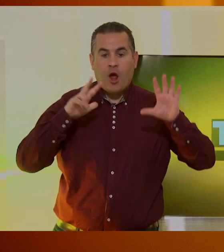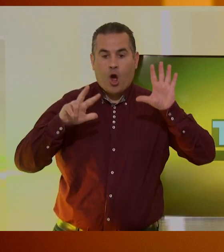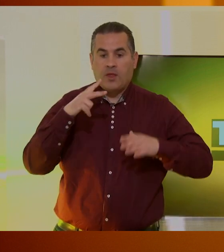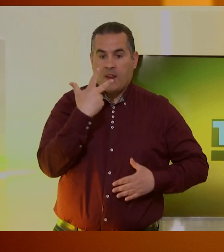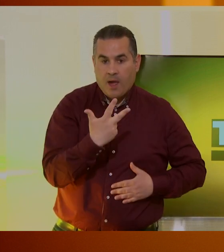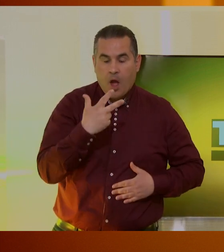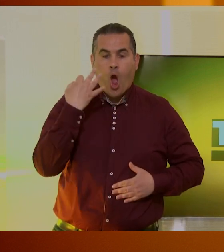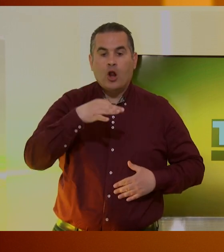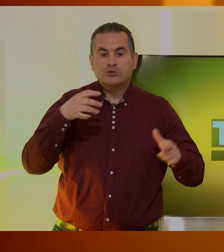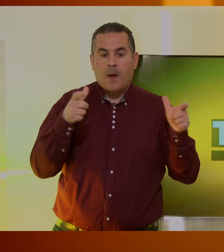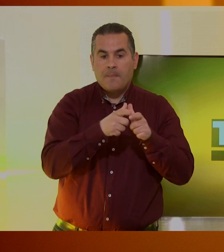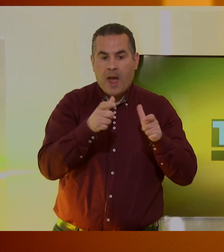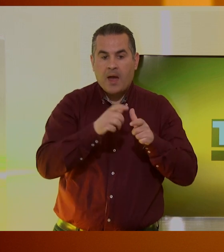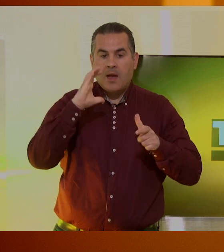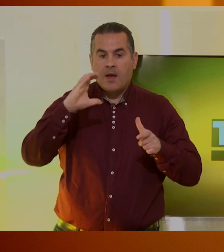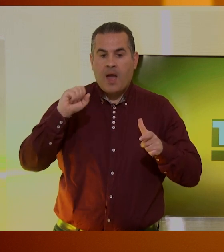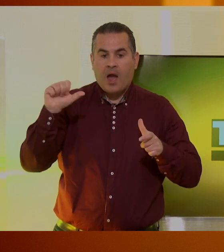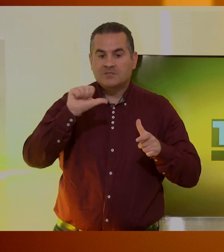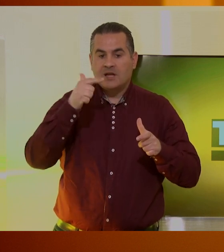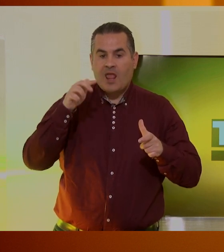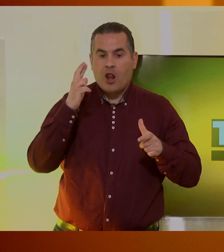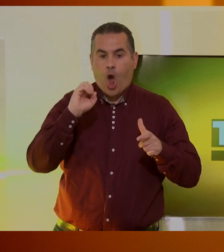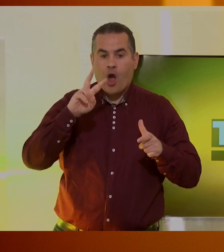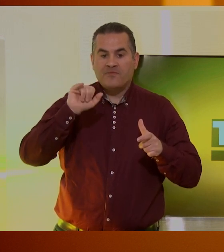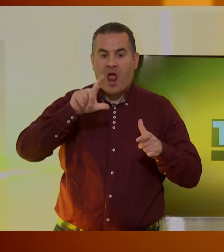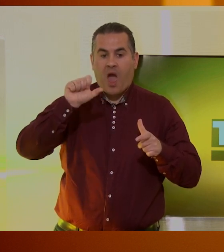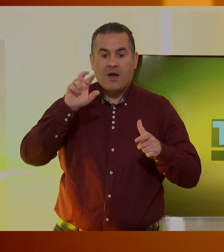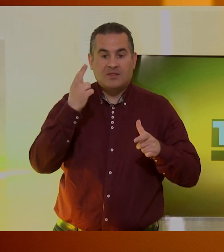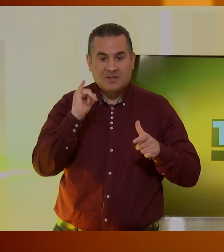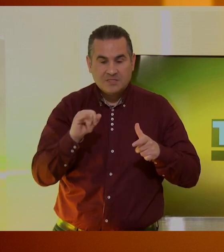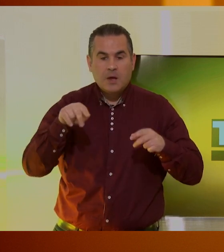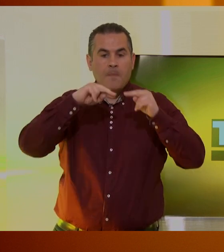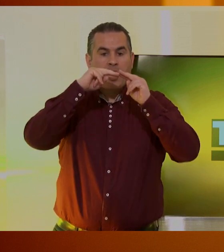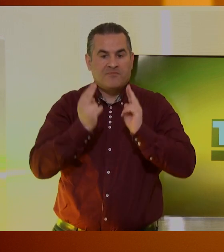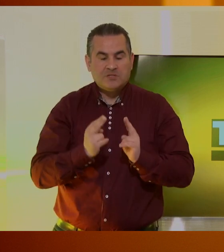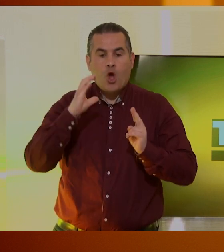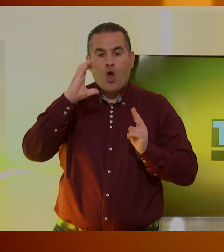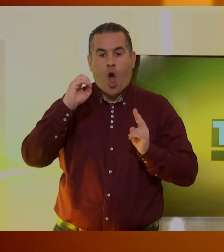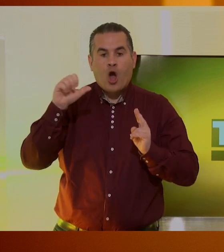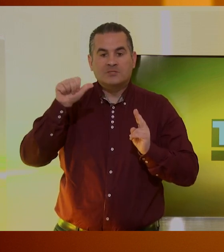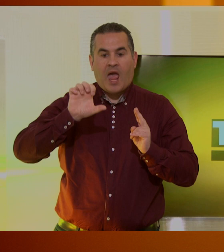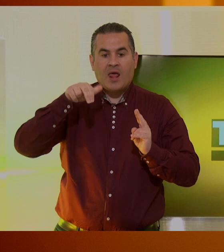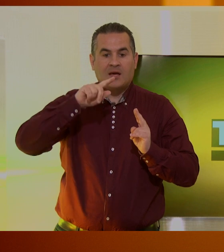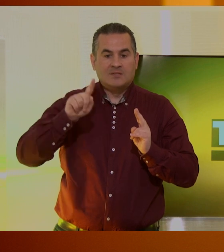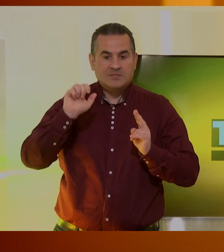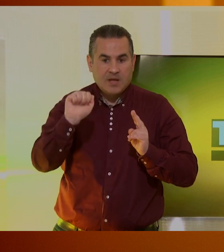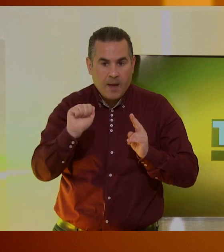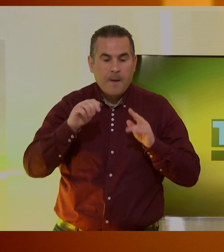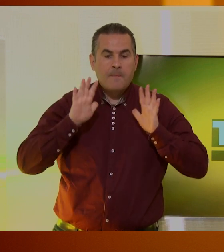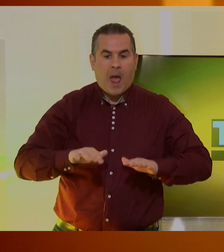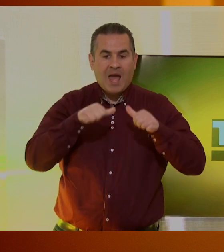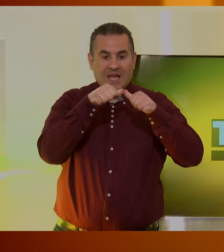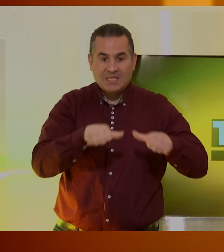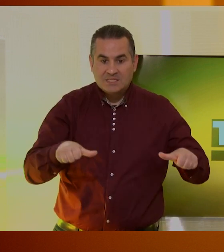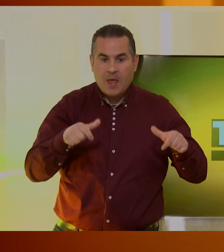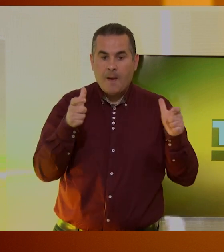scomparsa il 26 marzo scorso dal paese è stato trovato stamattina all'interno di un canale a zeddiani Sul posto sono intervenuti i carabinieri vigili